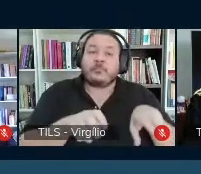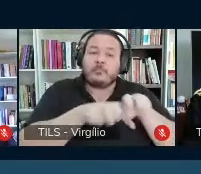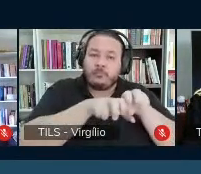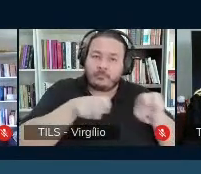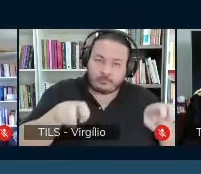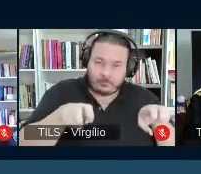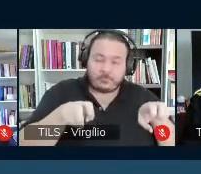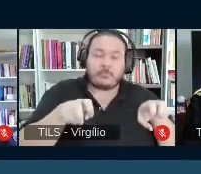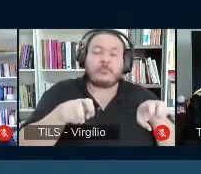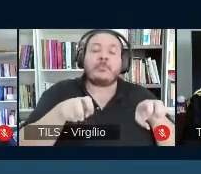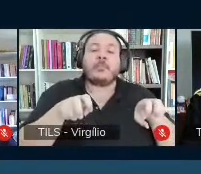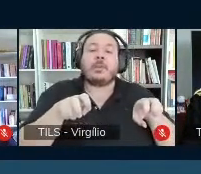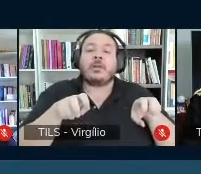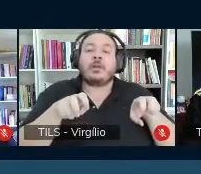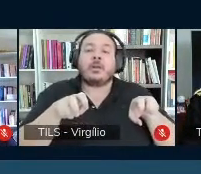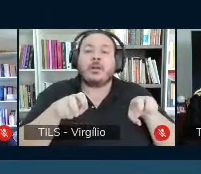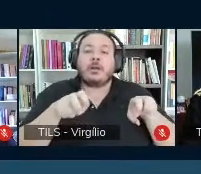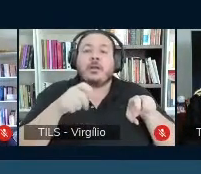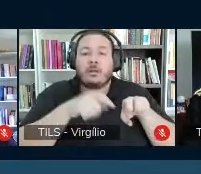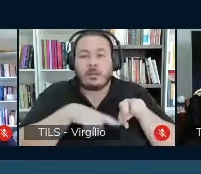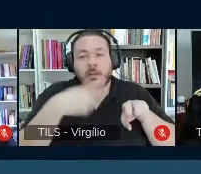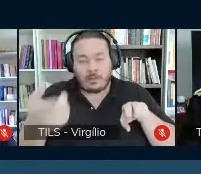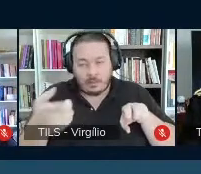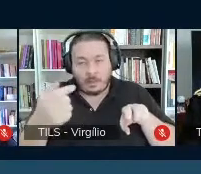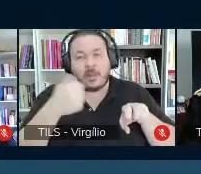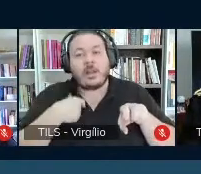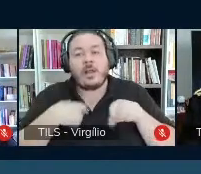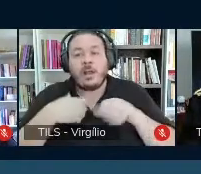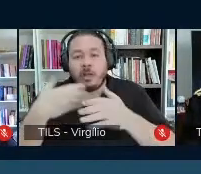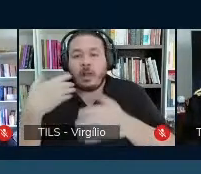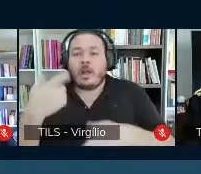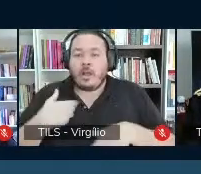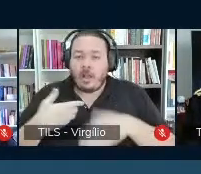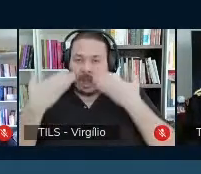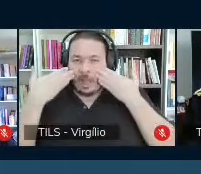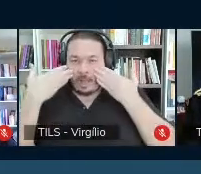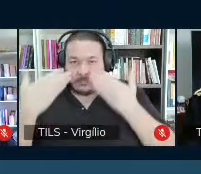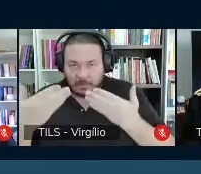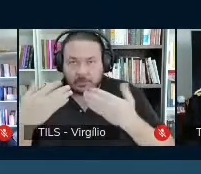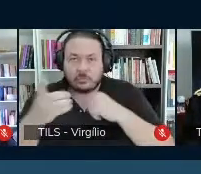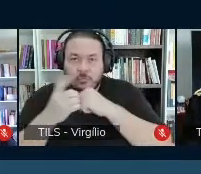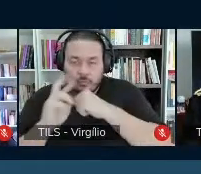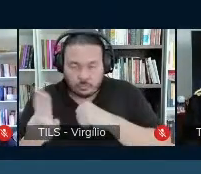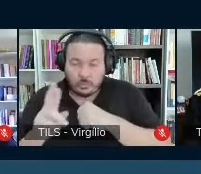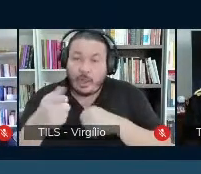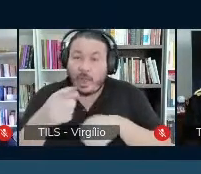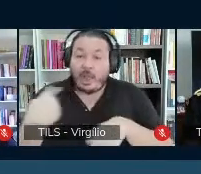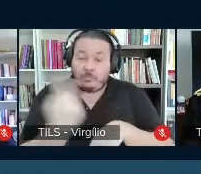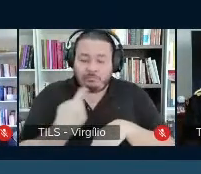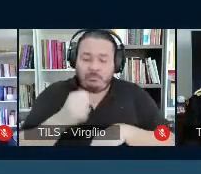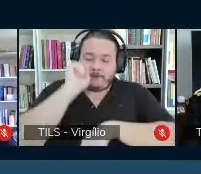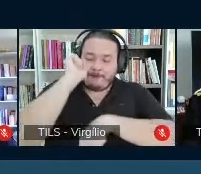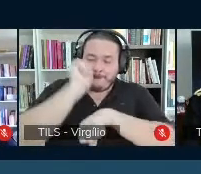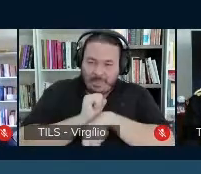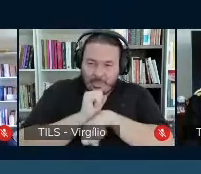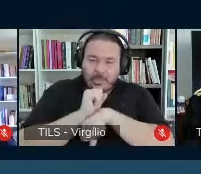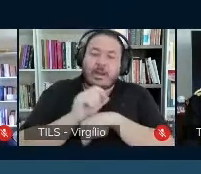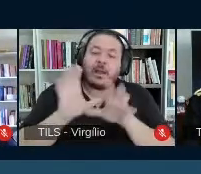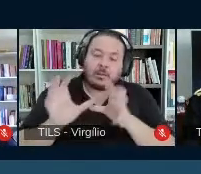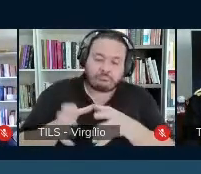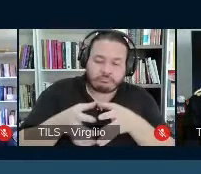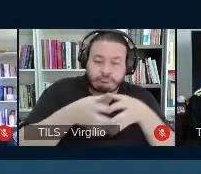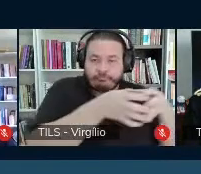candidato e doutorando, nós fazemos uma parada, porque nós vamos para outra sala, e aí só vai